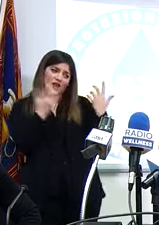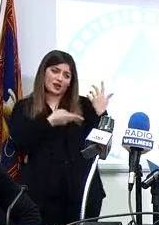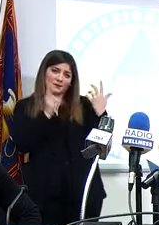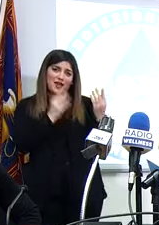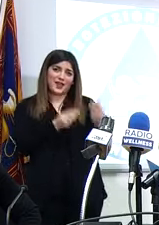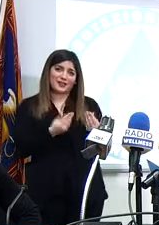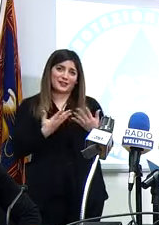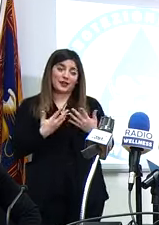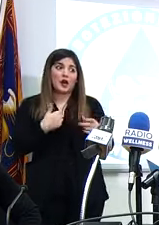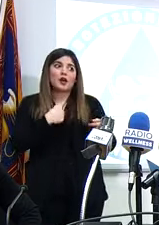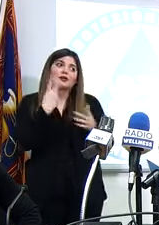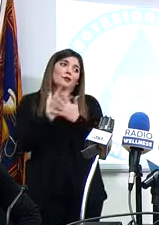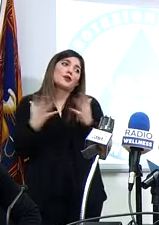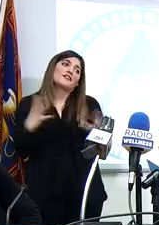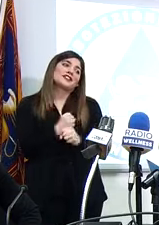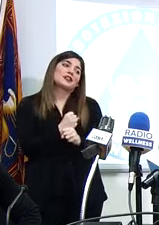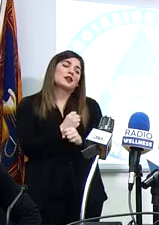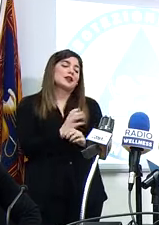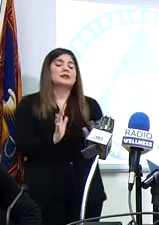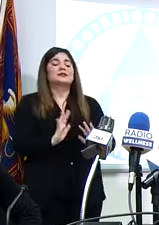Cercavo di essere